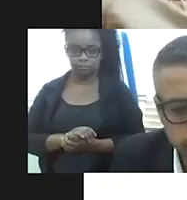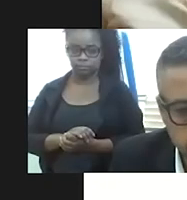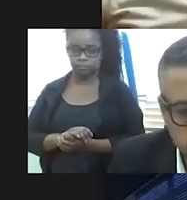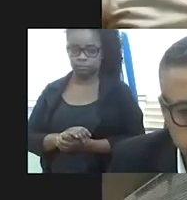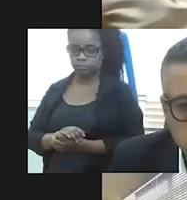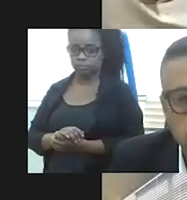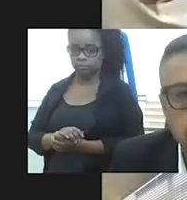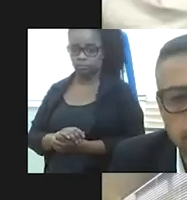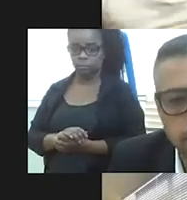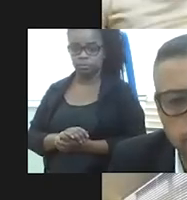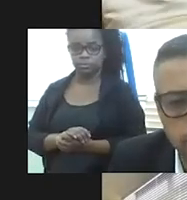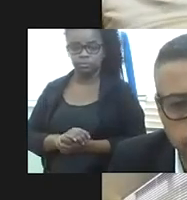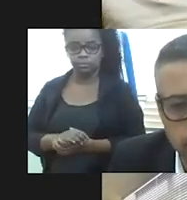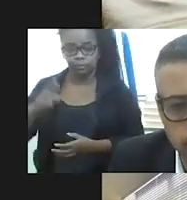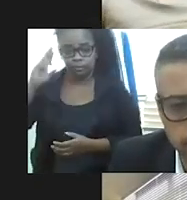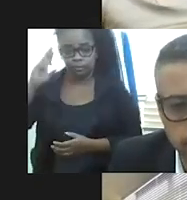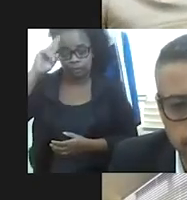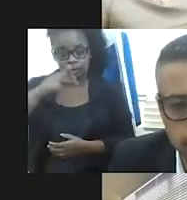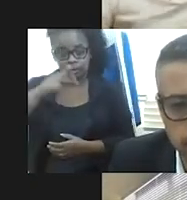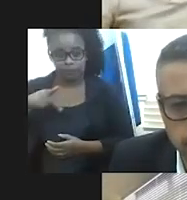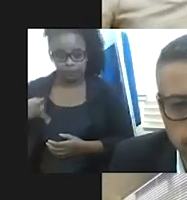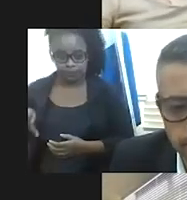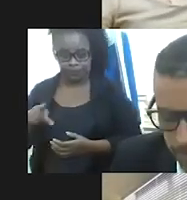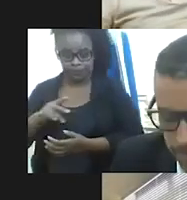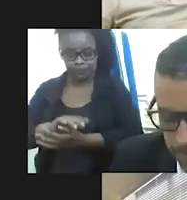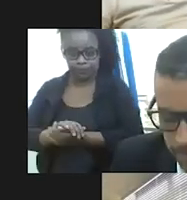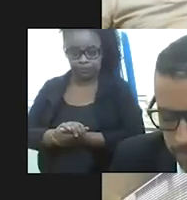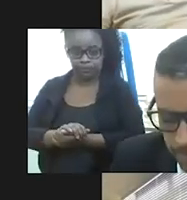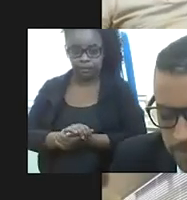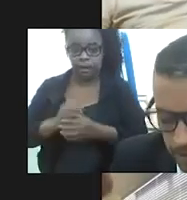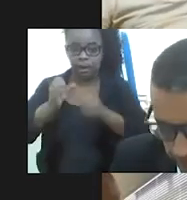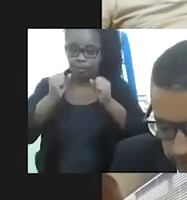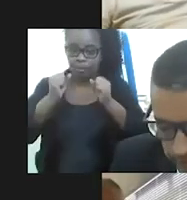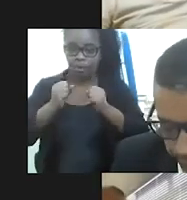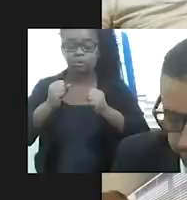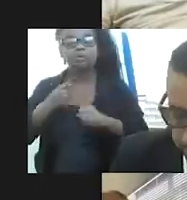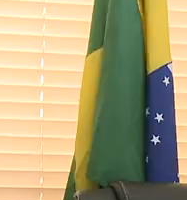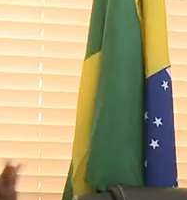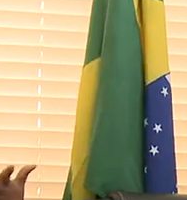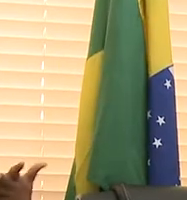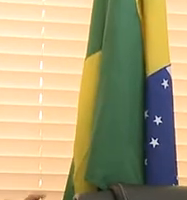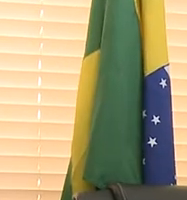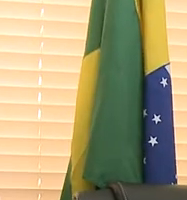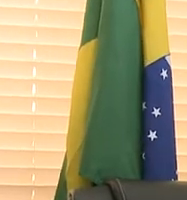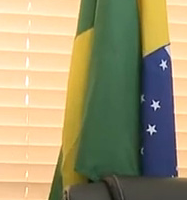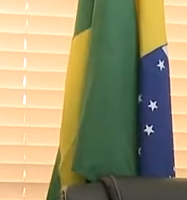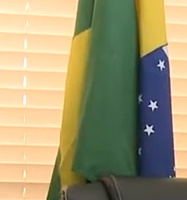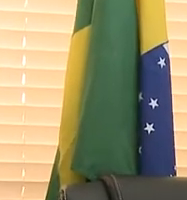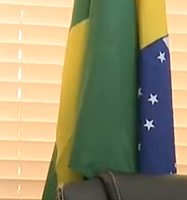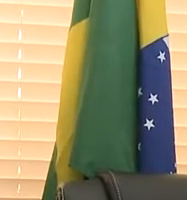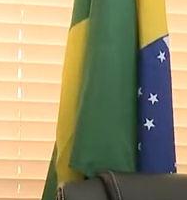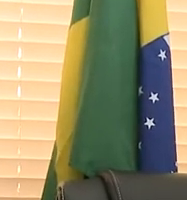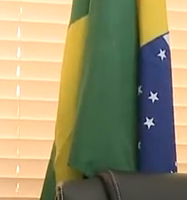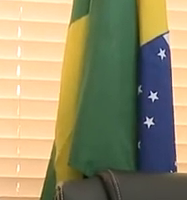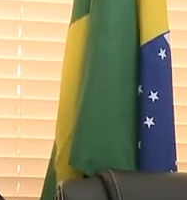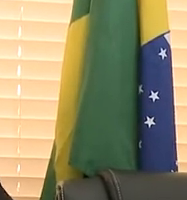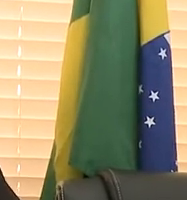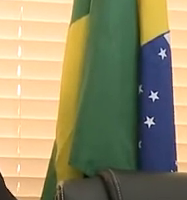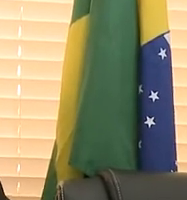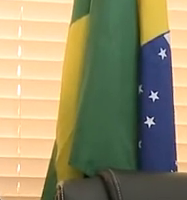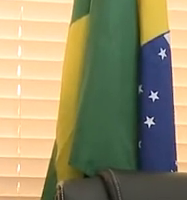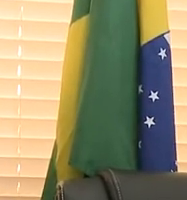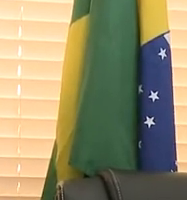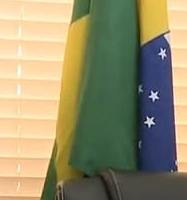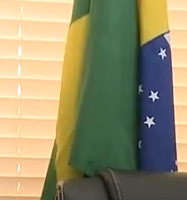Senhor presidente. Oi, Valdeci. Posso fazer uso da palavra agora? A palavra, vereador Valdeci.